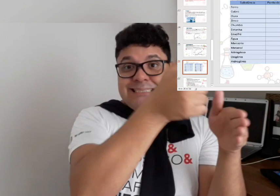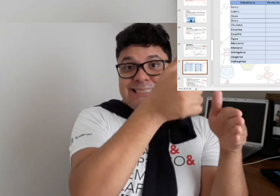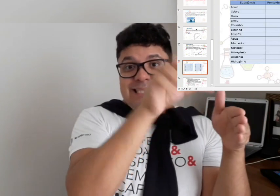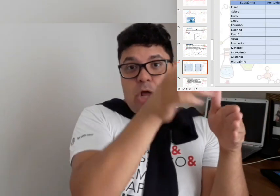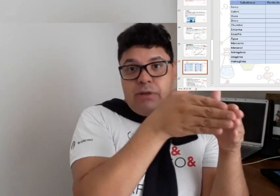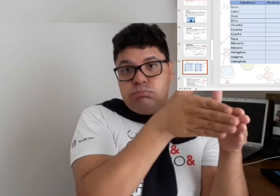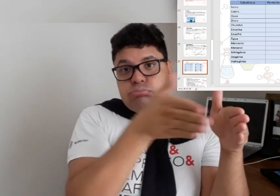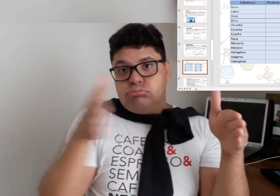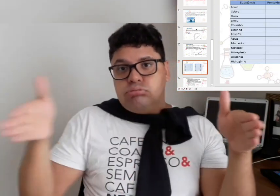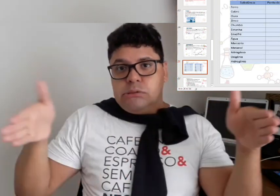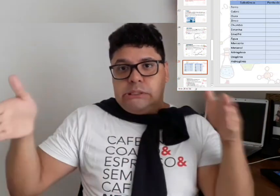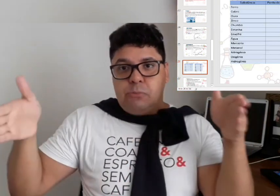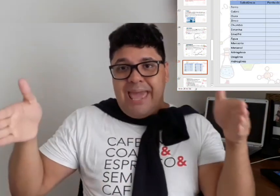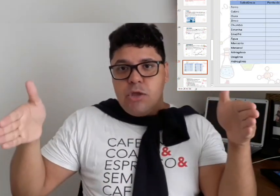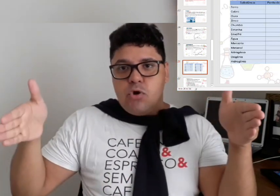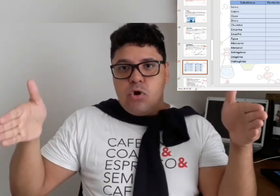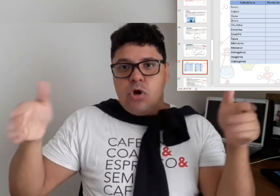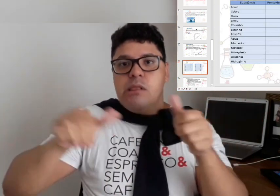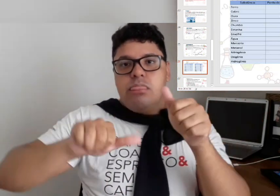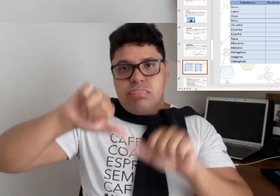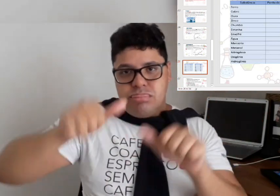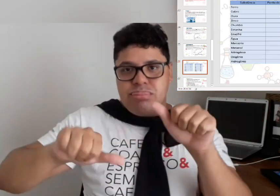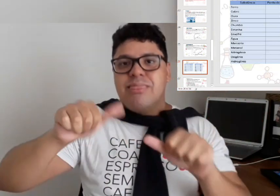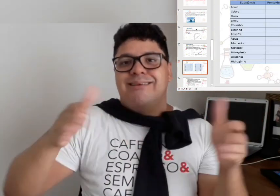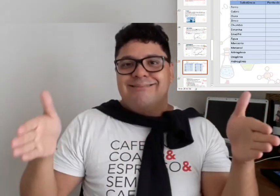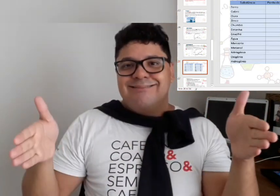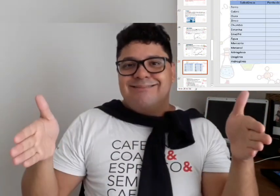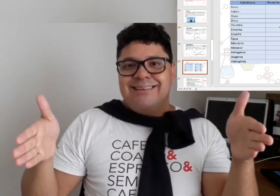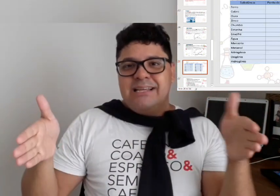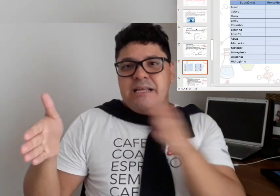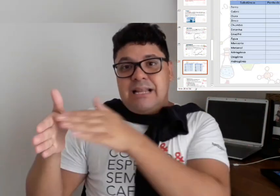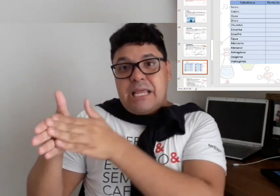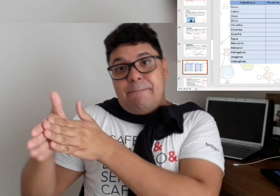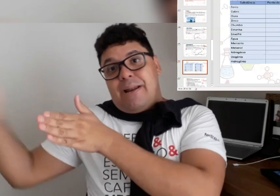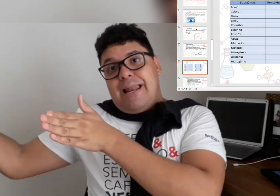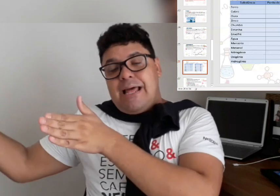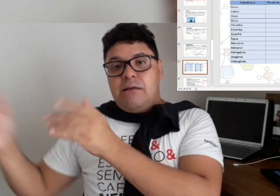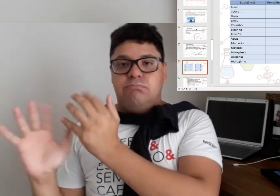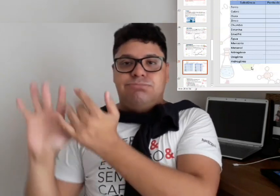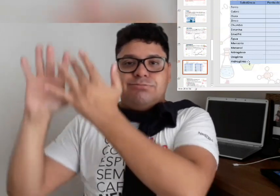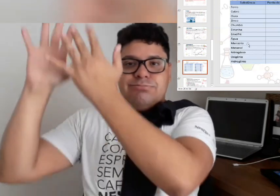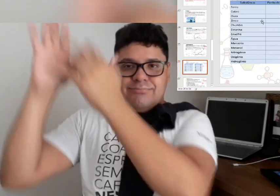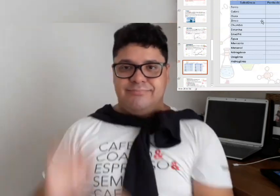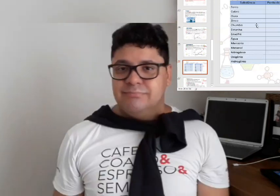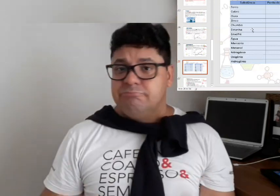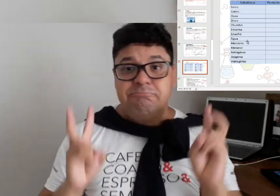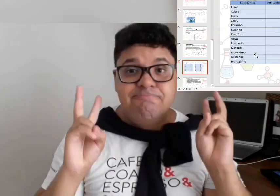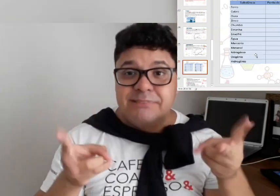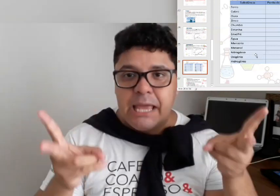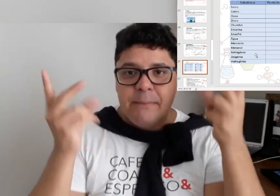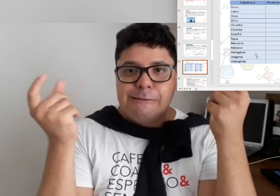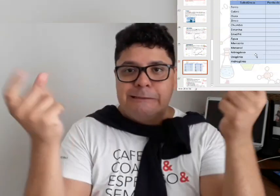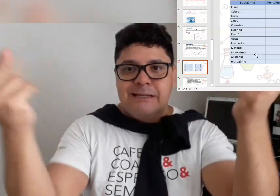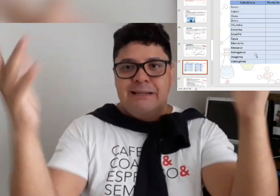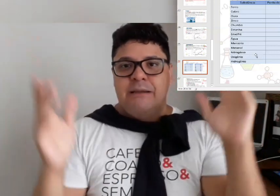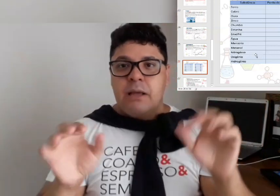gasoso, tá? Então, com esses dois dados, ó, ponto de ebulição e ponto de fusão, você vai conseguir